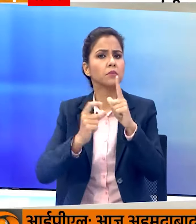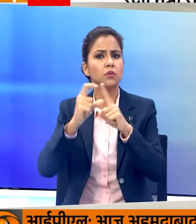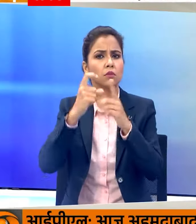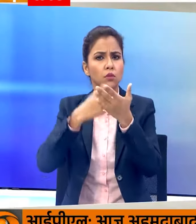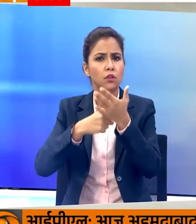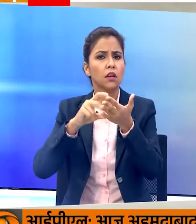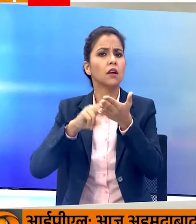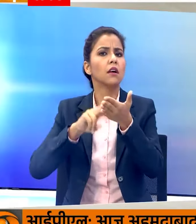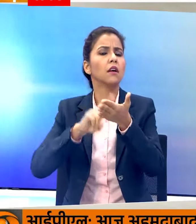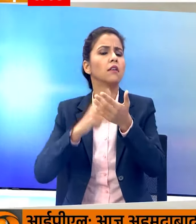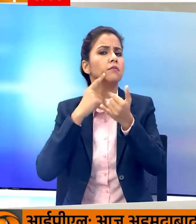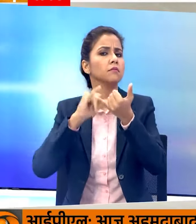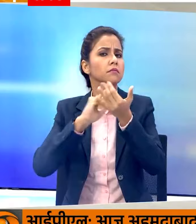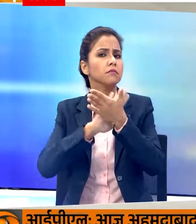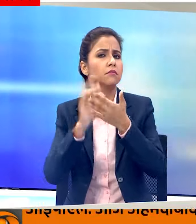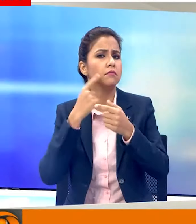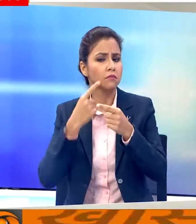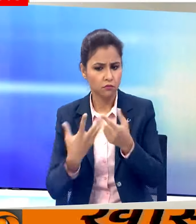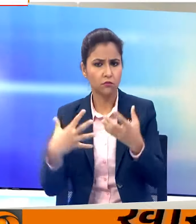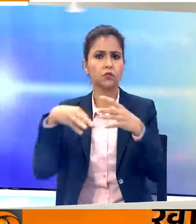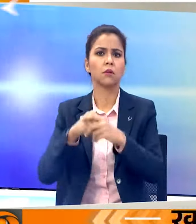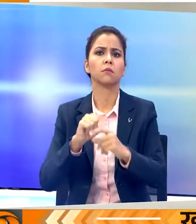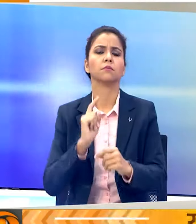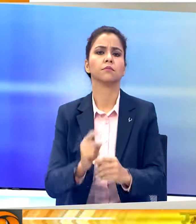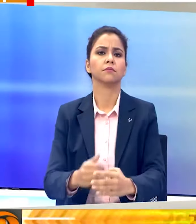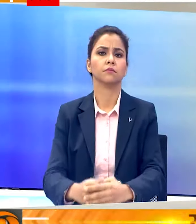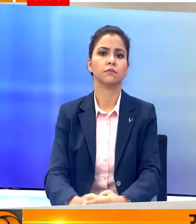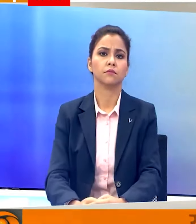दुबे के नामांकन में भी शामिल